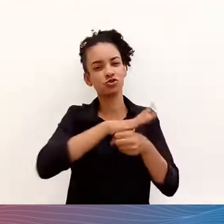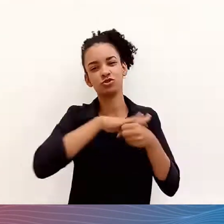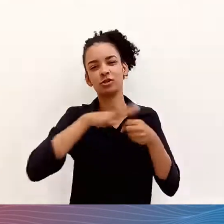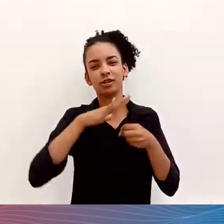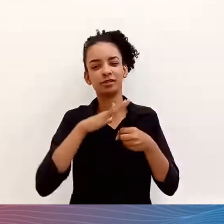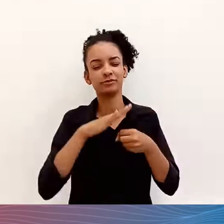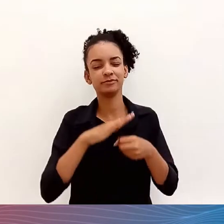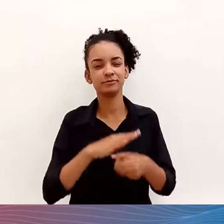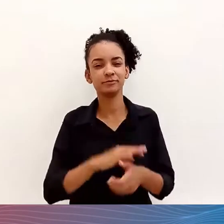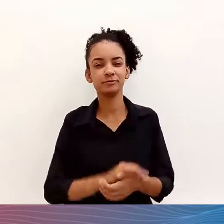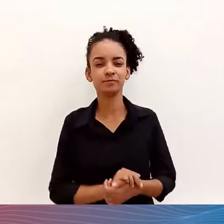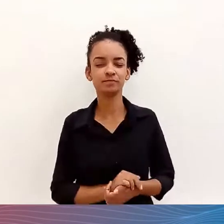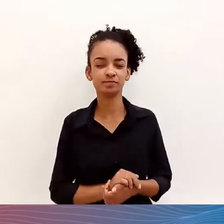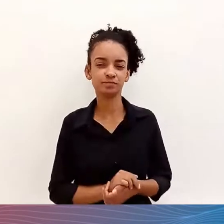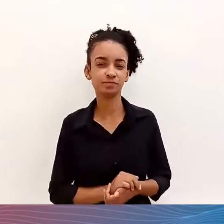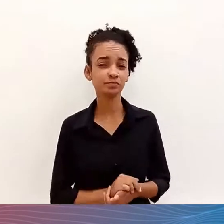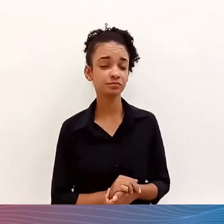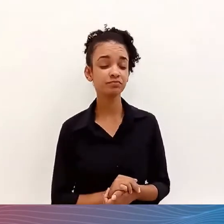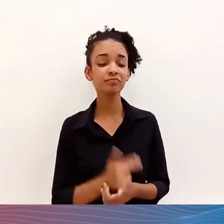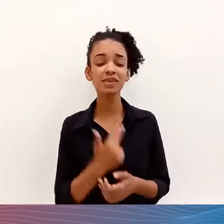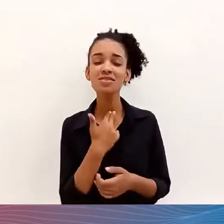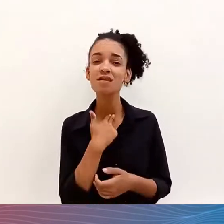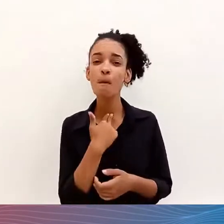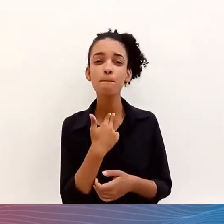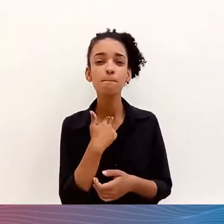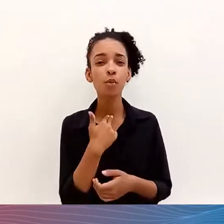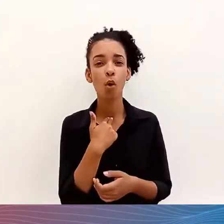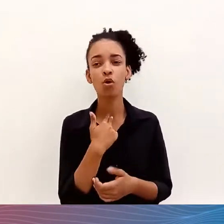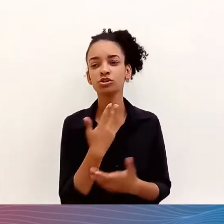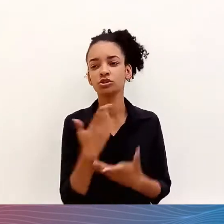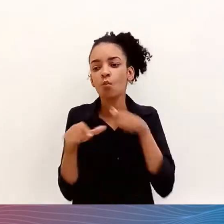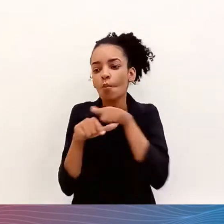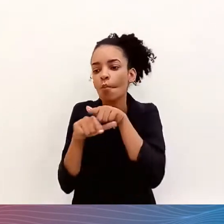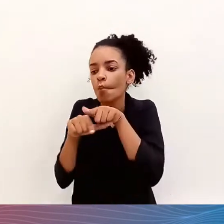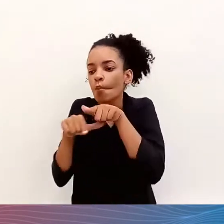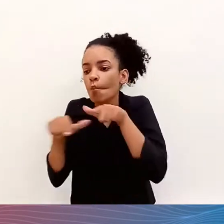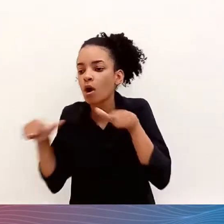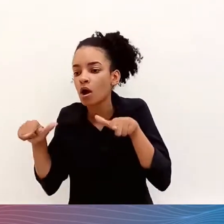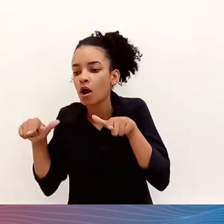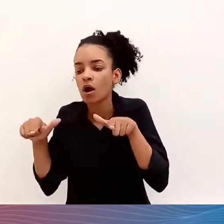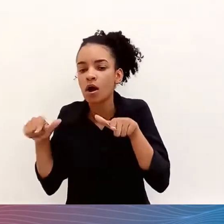Não pode ficar nenhum vazio de poder aqui na terra.